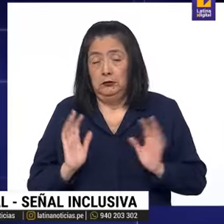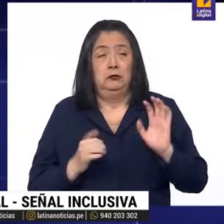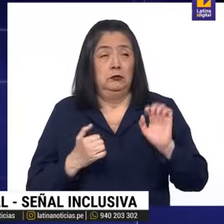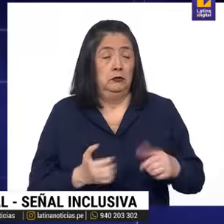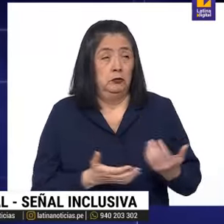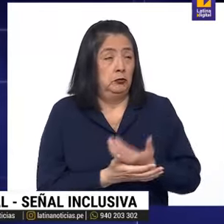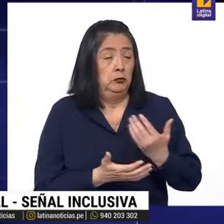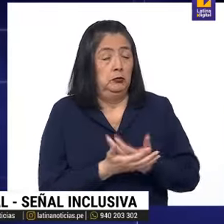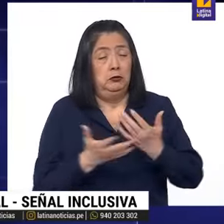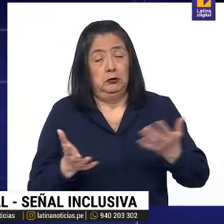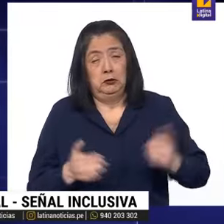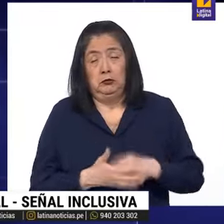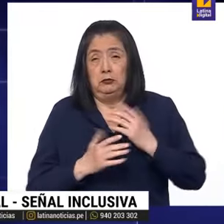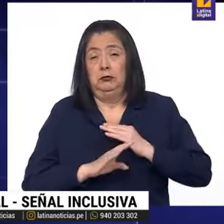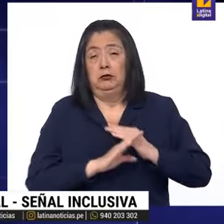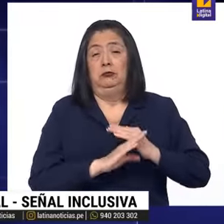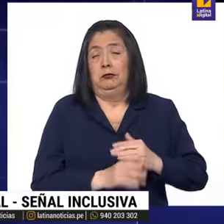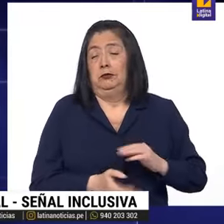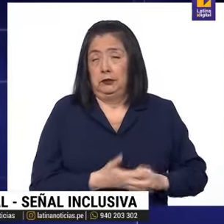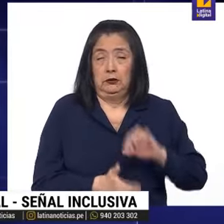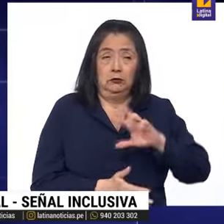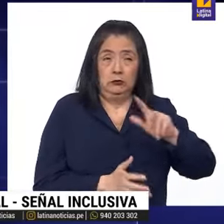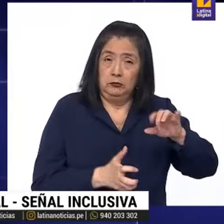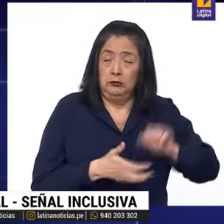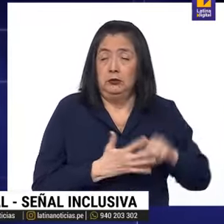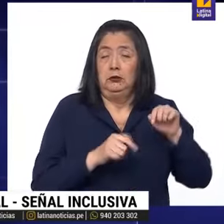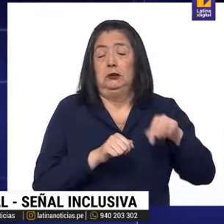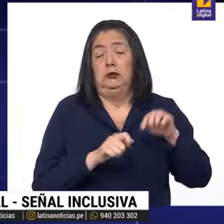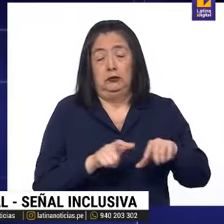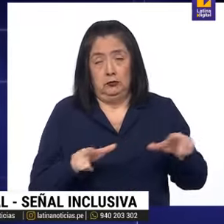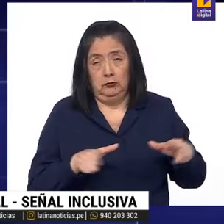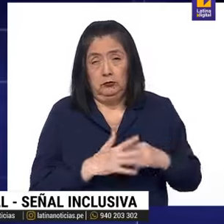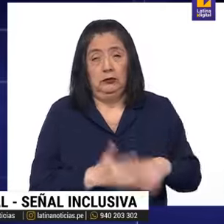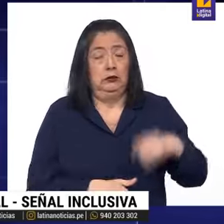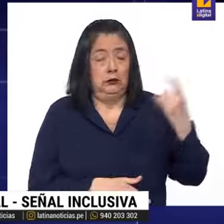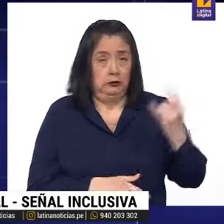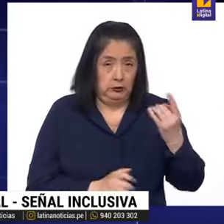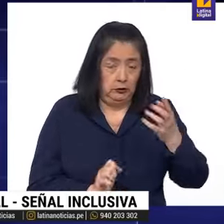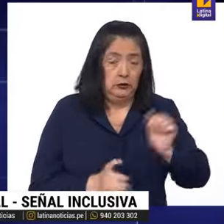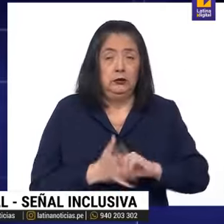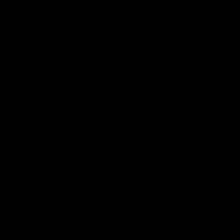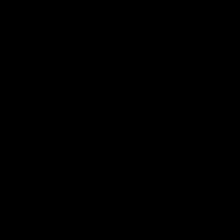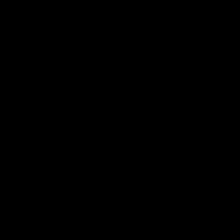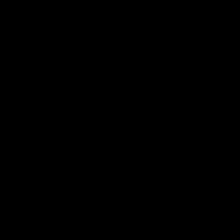entonces nuevas novedades sobre la lucha contra la criminalidad en estos distritos declarados en emergencia. Contigo, Lorena.